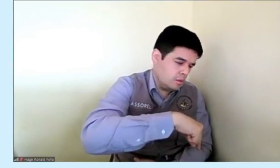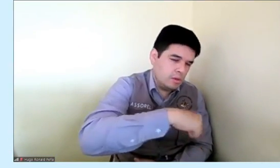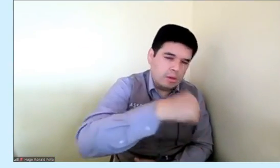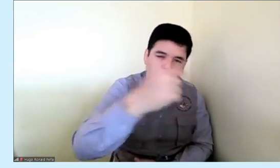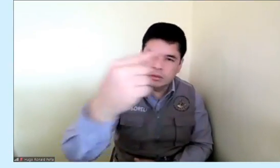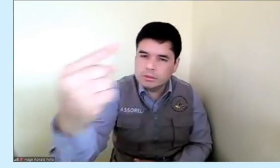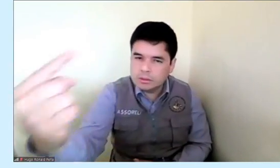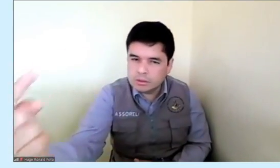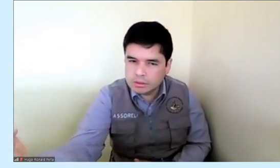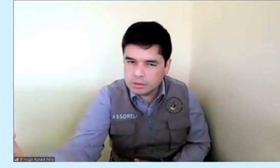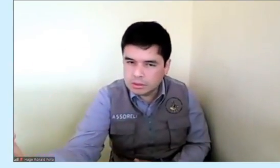¿Quién llegó?